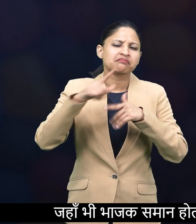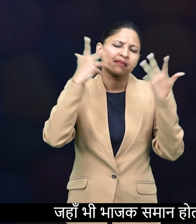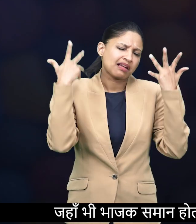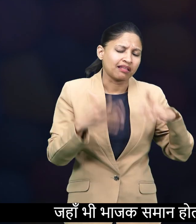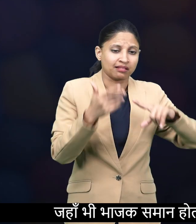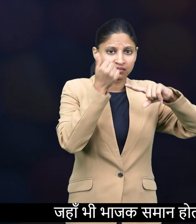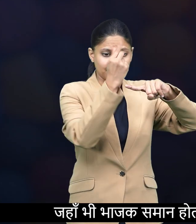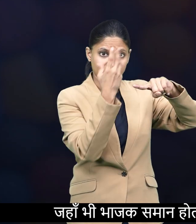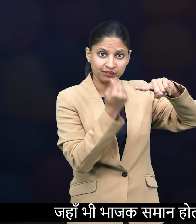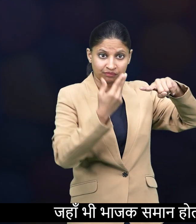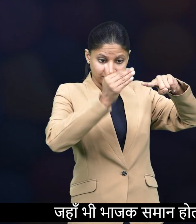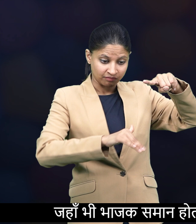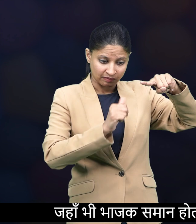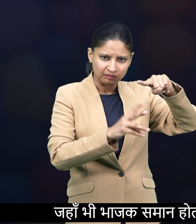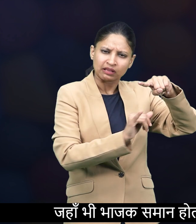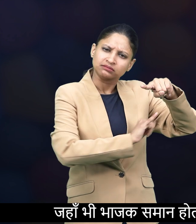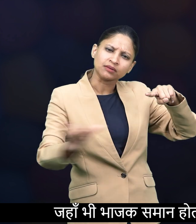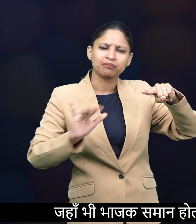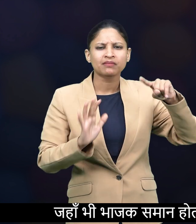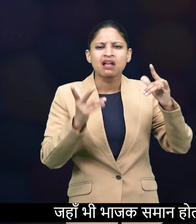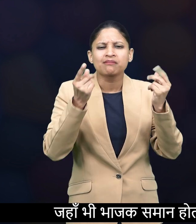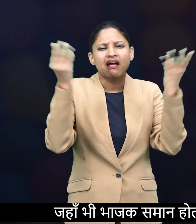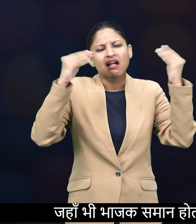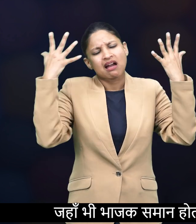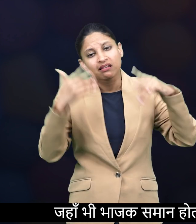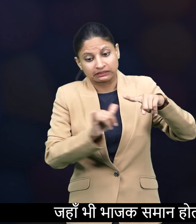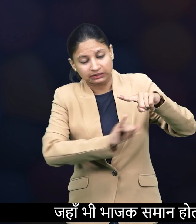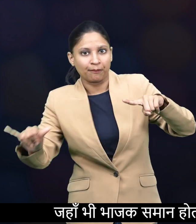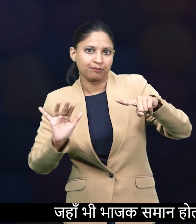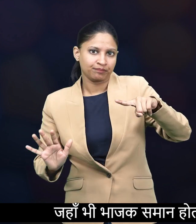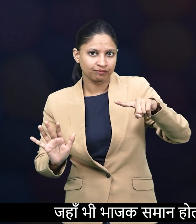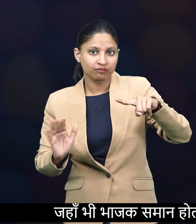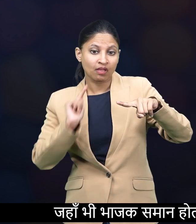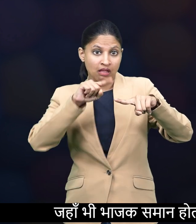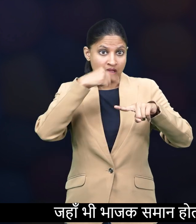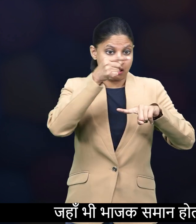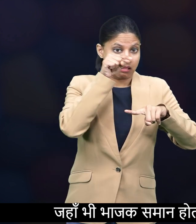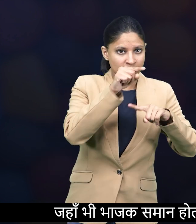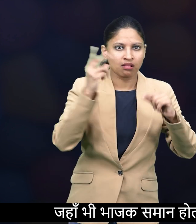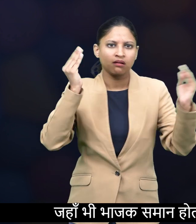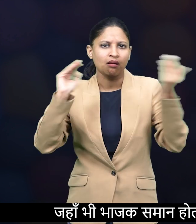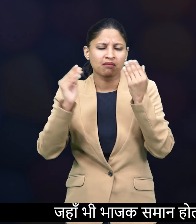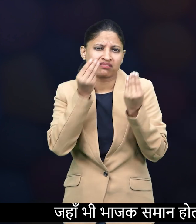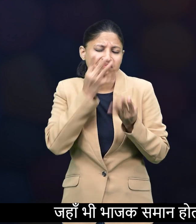जहां भी भाजक समान होता है, अंशों की तुलना करना बहुत सरल होता है।